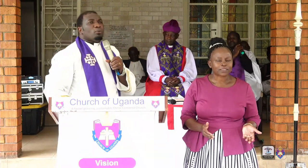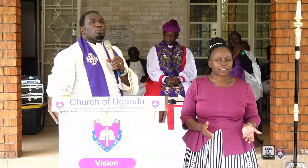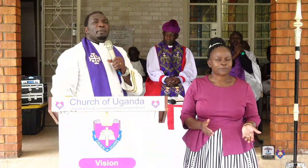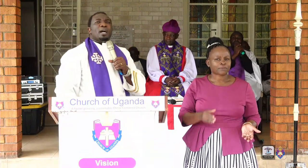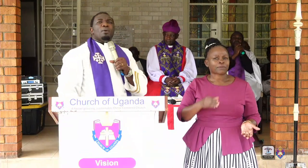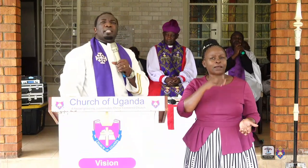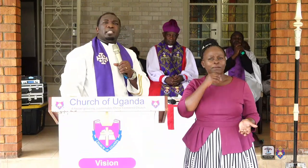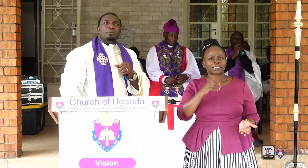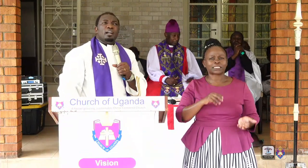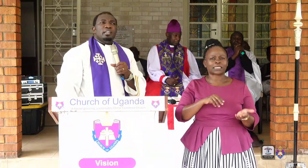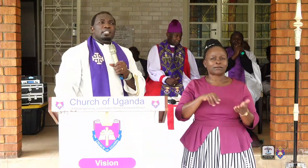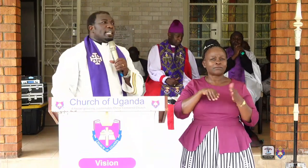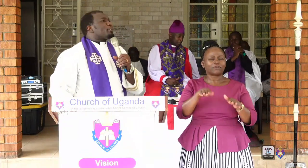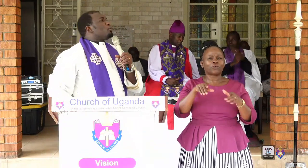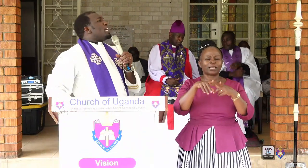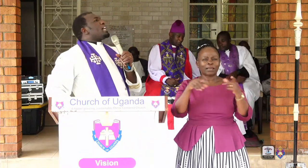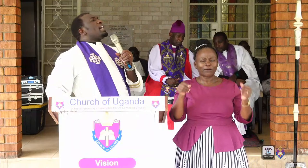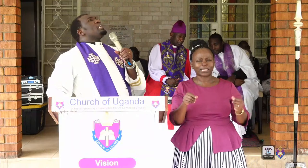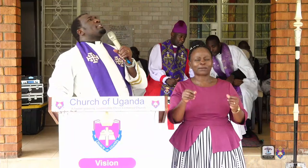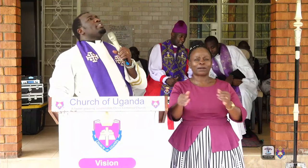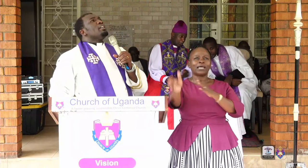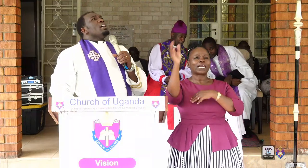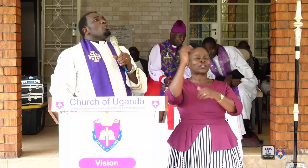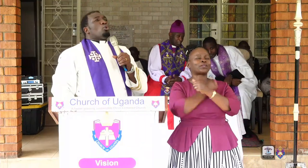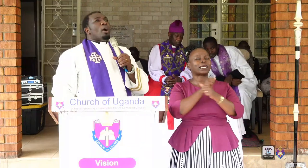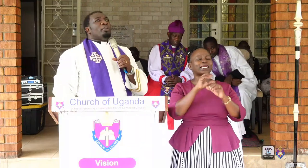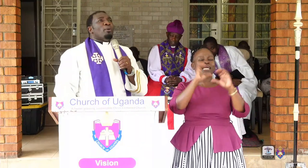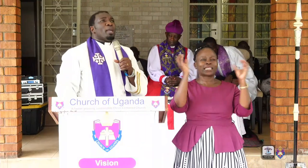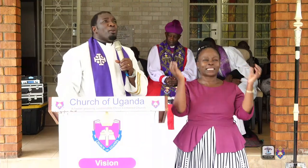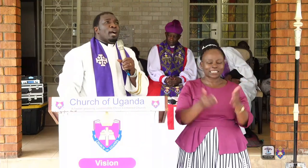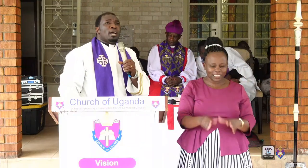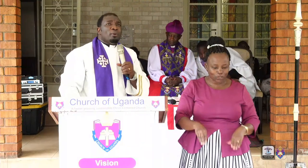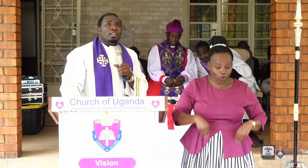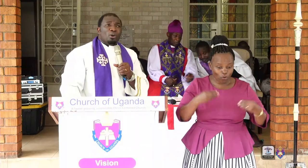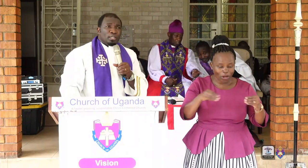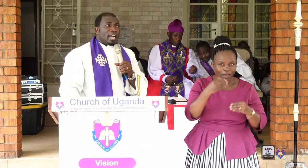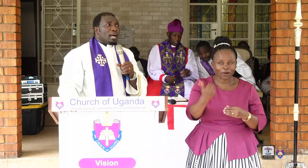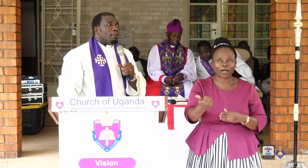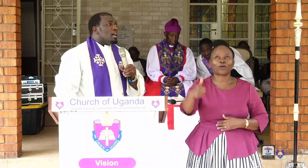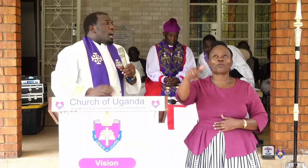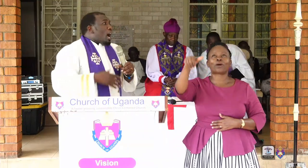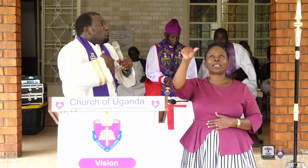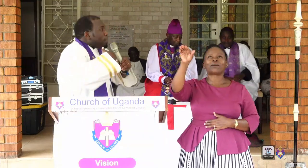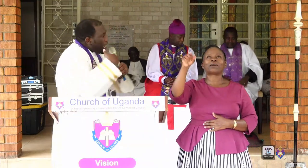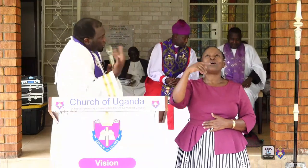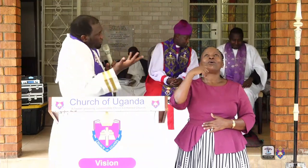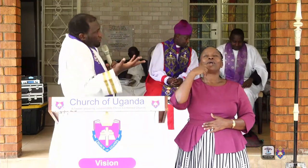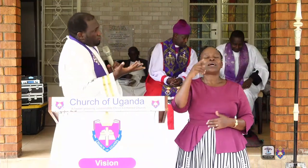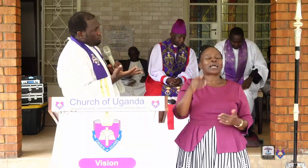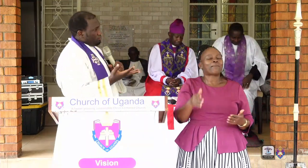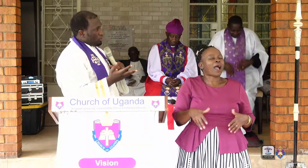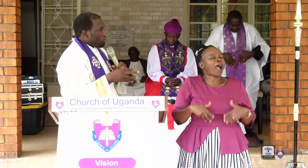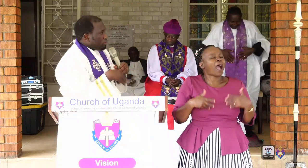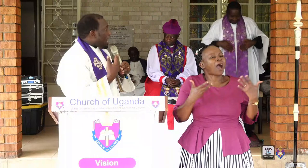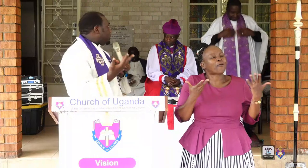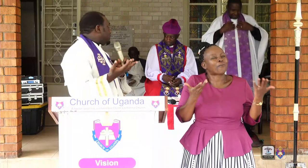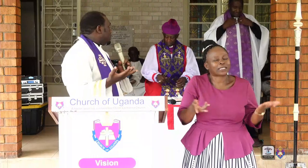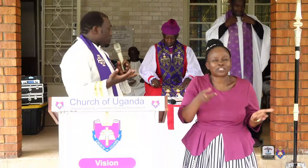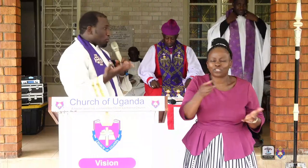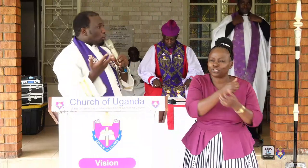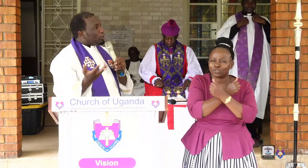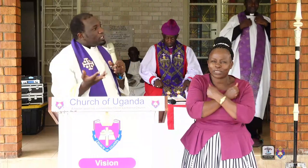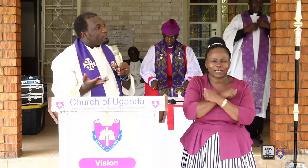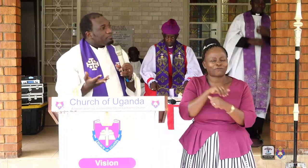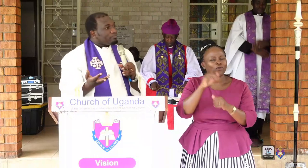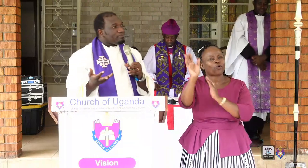Sajia baku tebya wandikibwa. Tikatunda ya garensi. Noku wayo na wayo mwana we. Uli na gamba. How much do you love